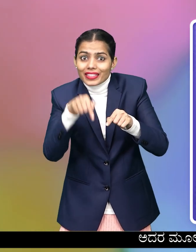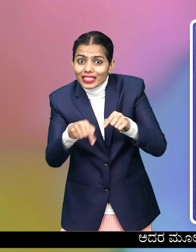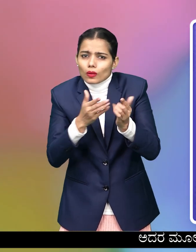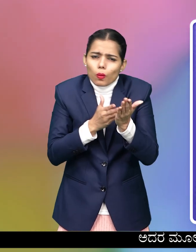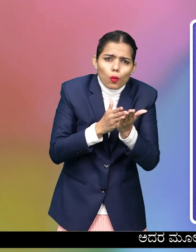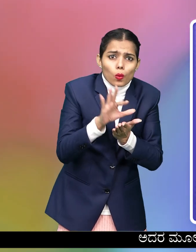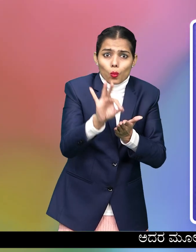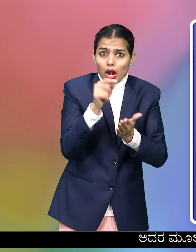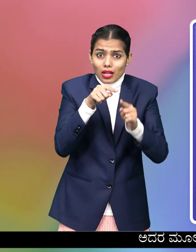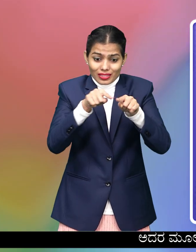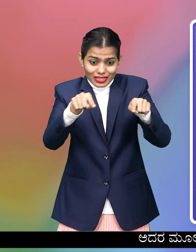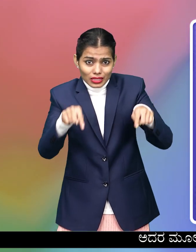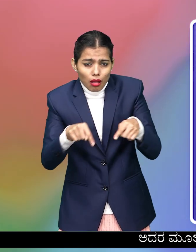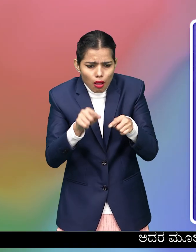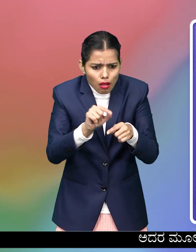ಅಳೆಯಲಾಗುತ್ತದೆ.